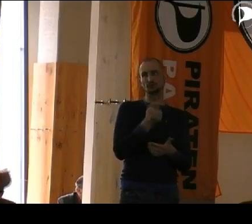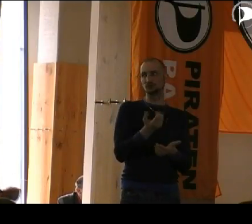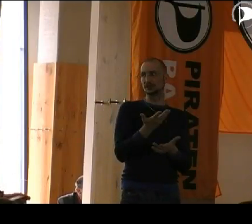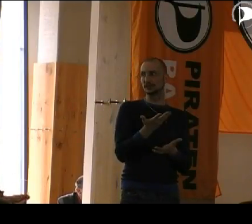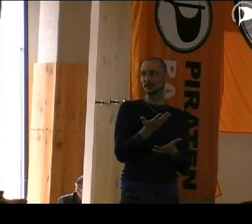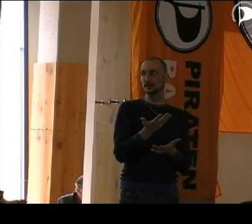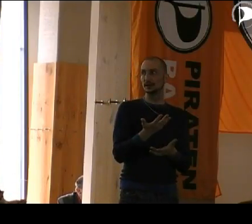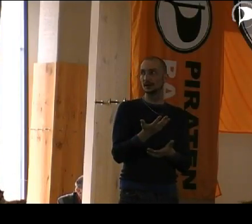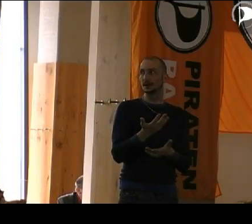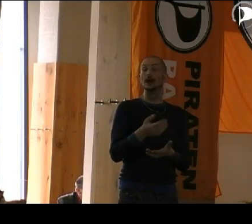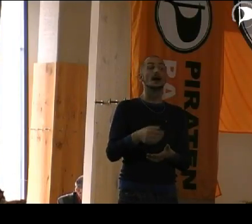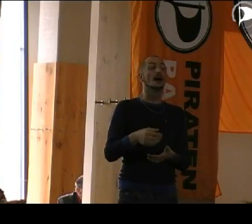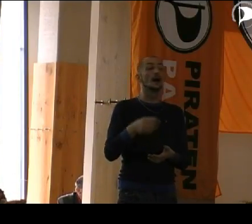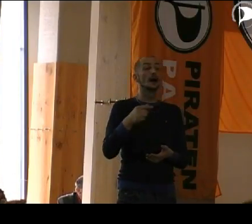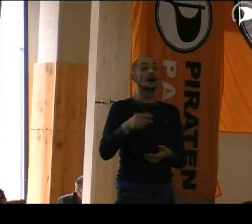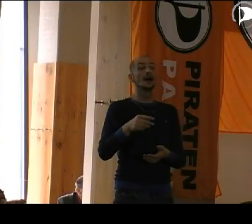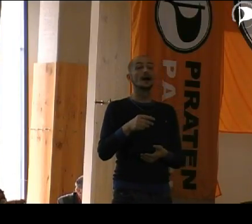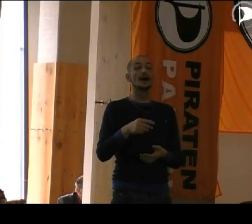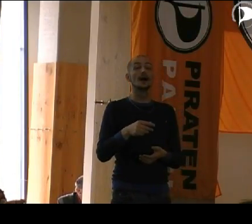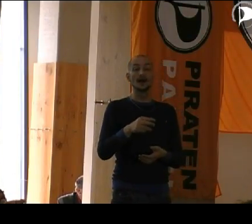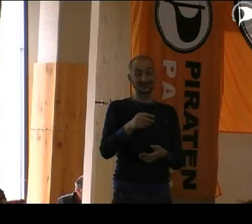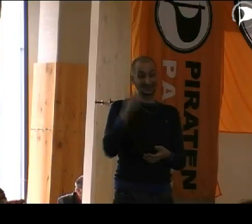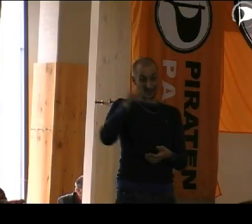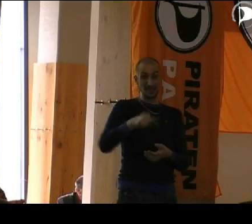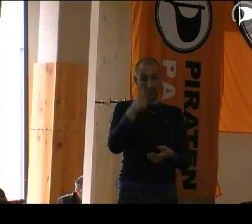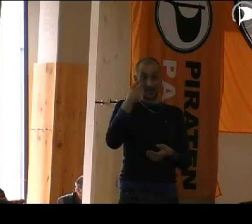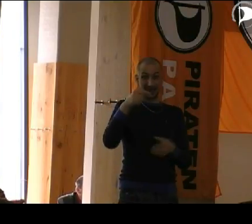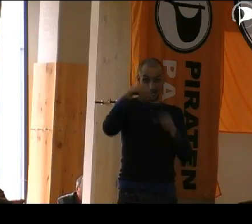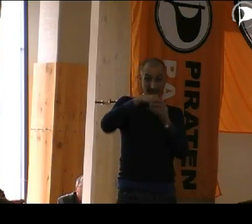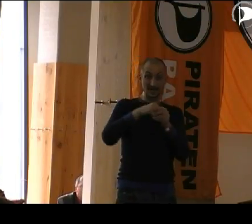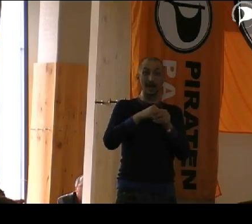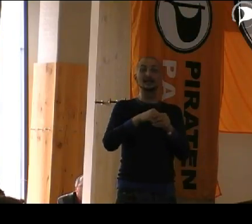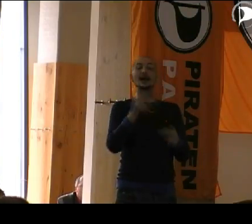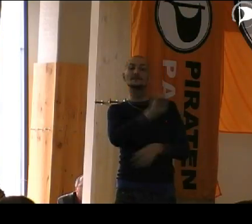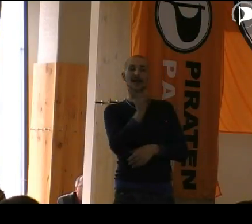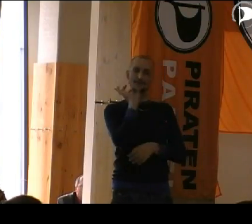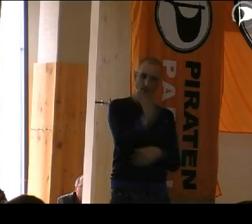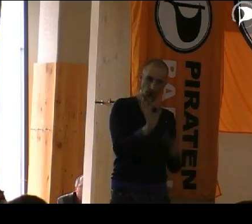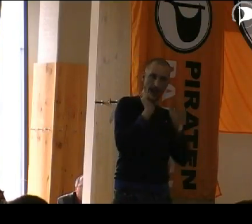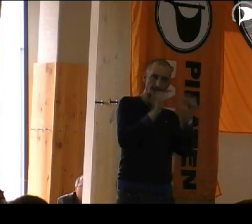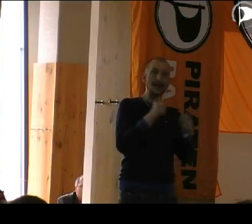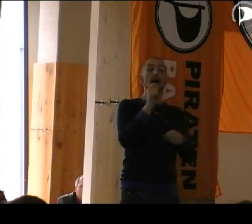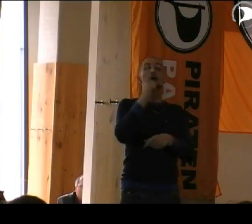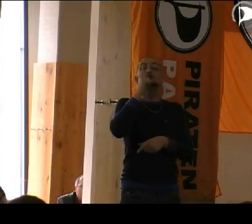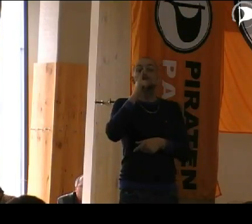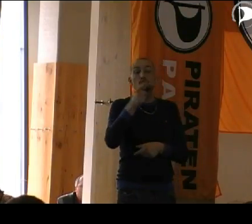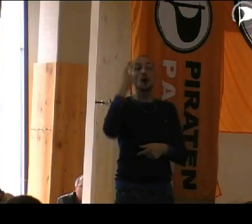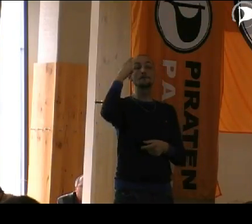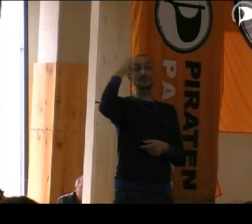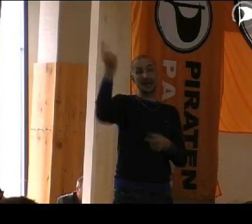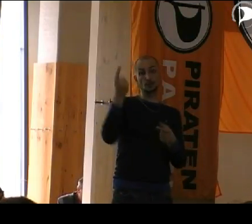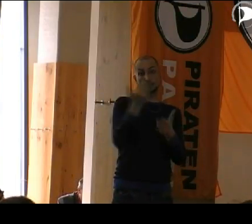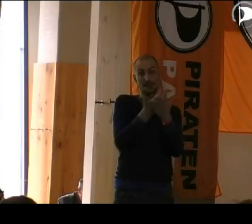niemand ist meinungsbild zu erlauben werde kündigte okay wir sind für diesen antrag ist nur ein meinungsbild per verfügung